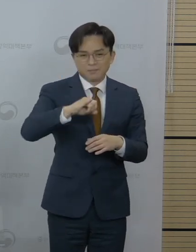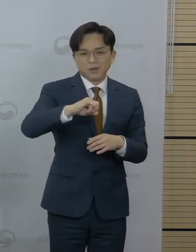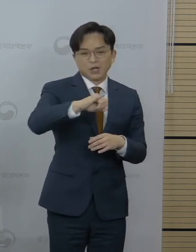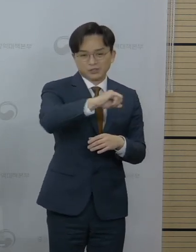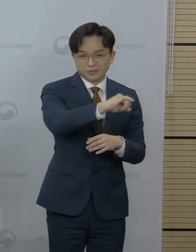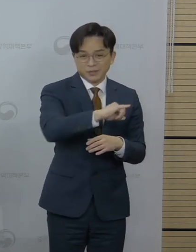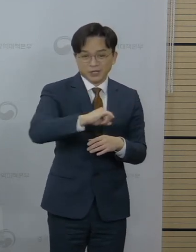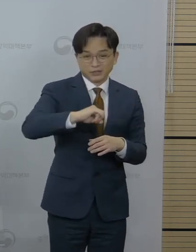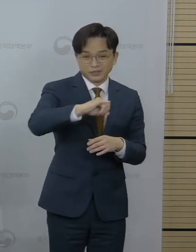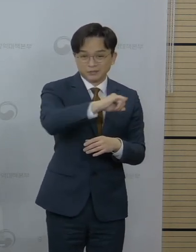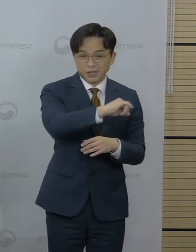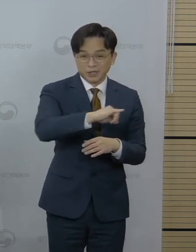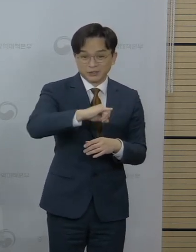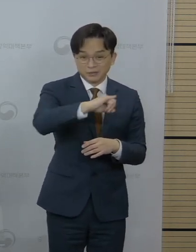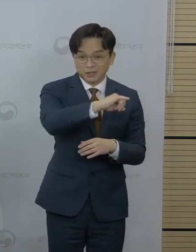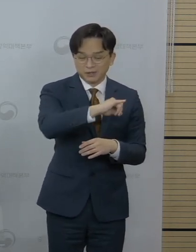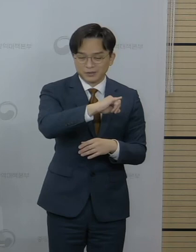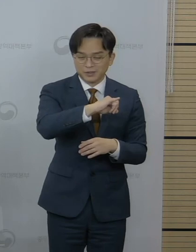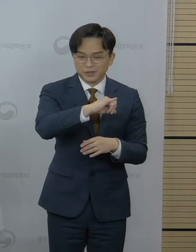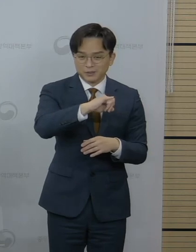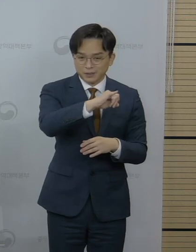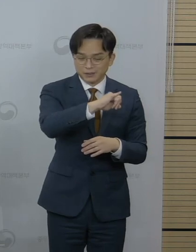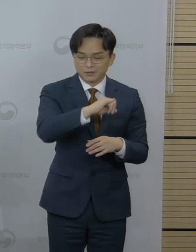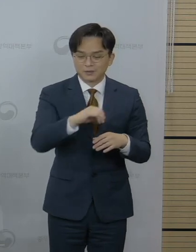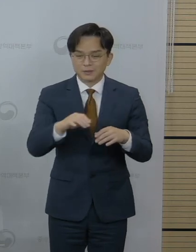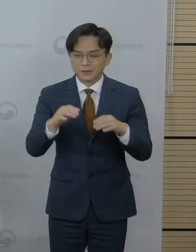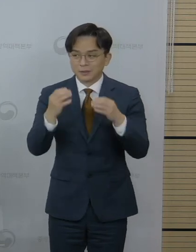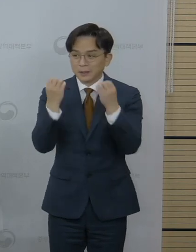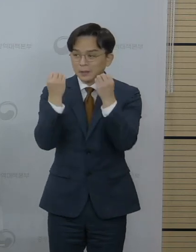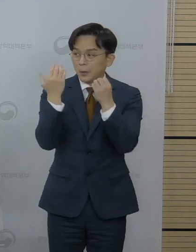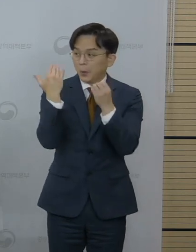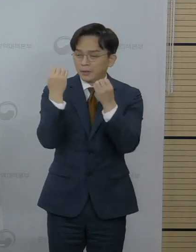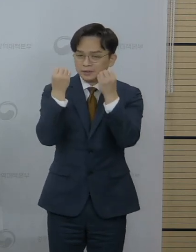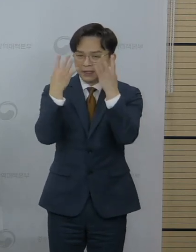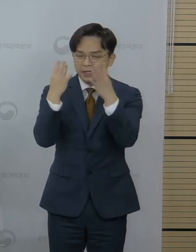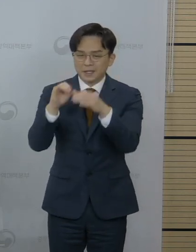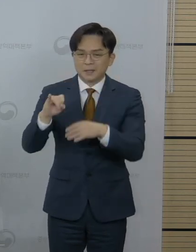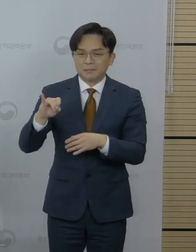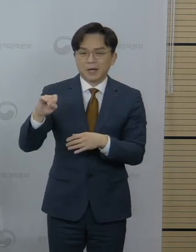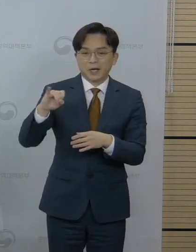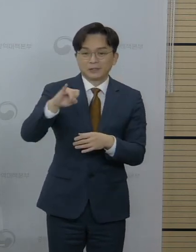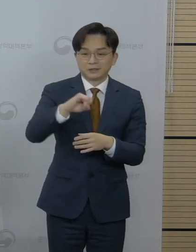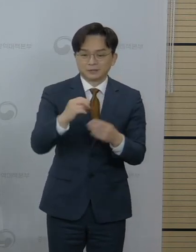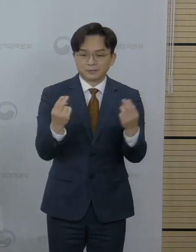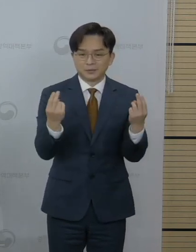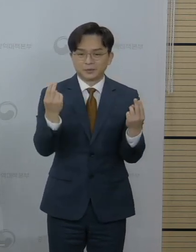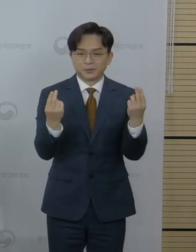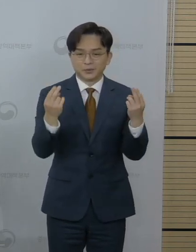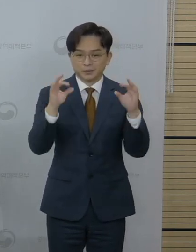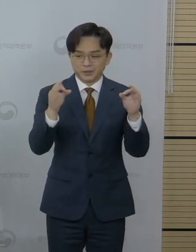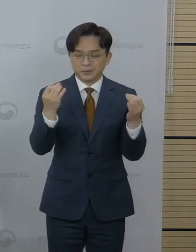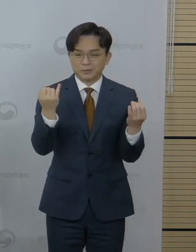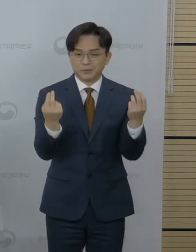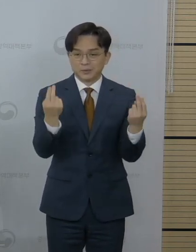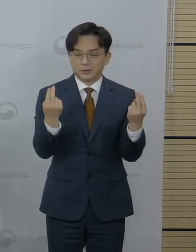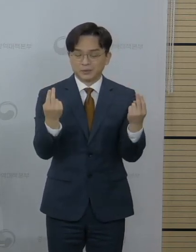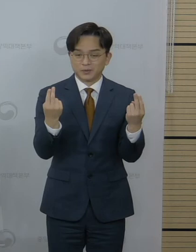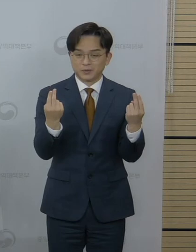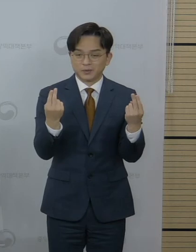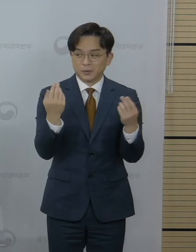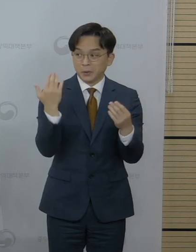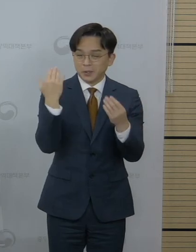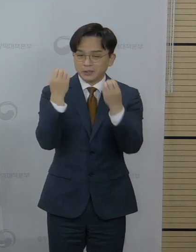전파력은 올라가면서 중증도는 조금씩 떨어지는 게 사실상 병원체의 진화적 그